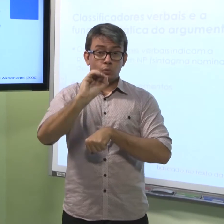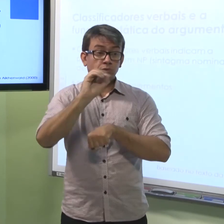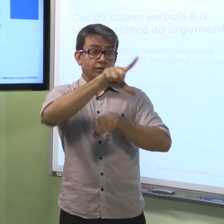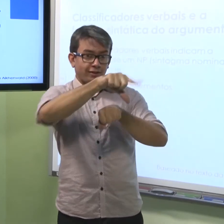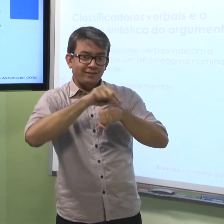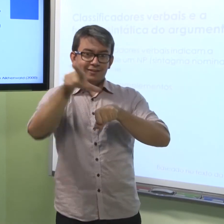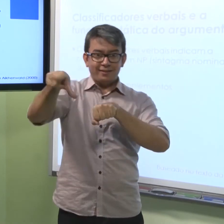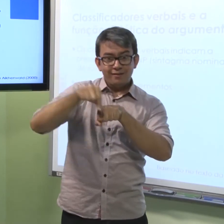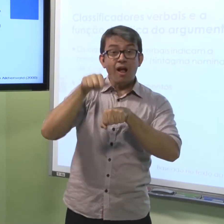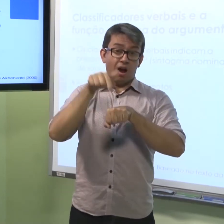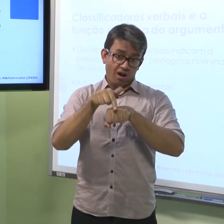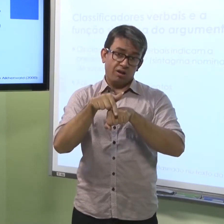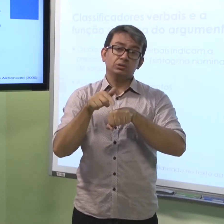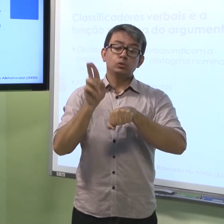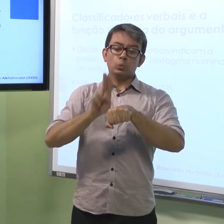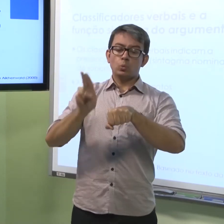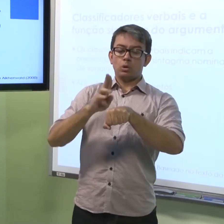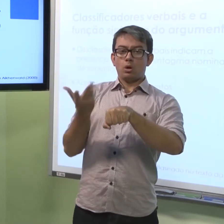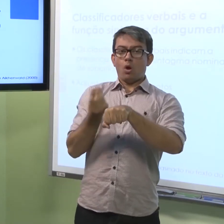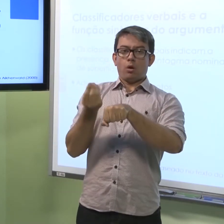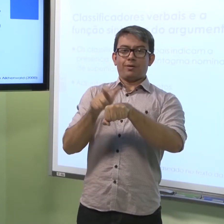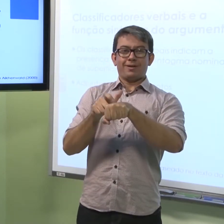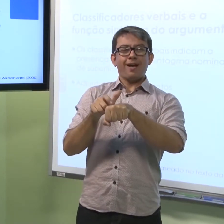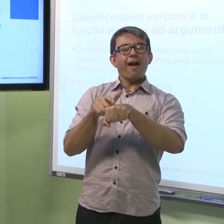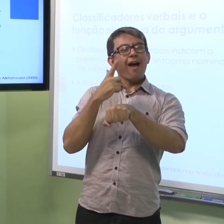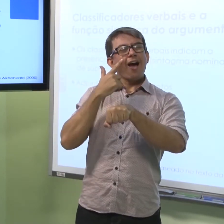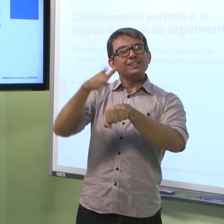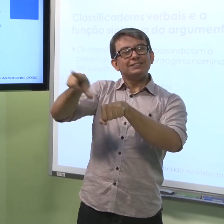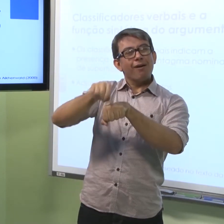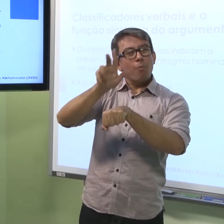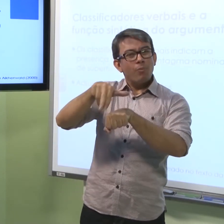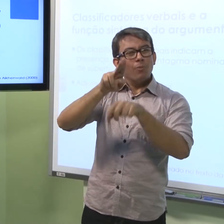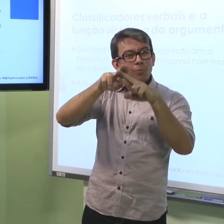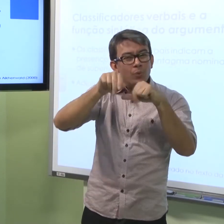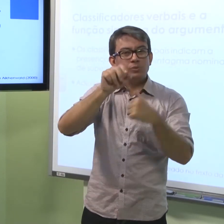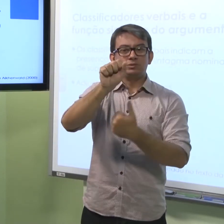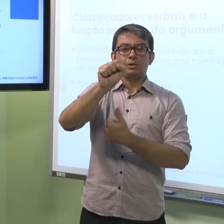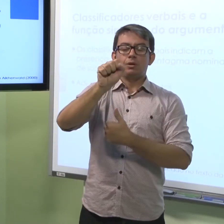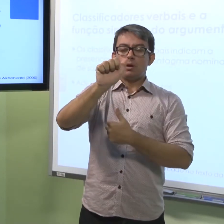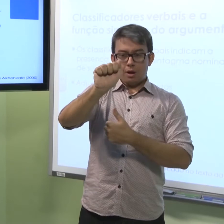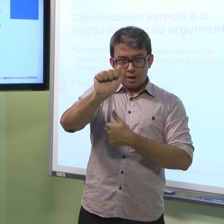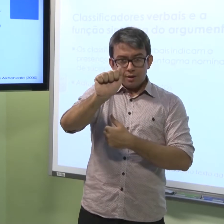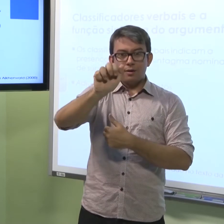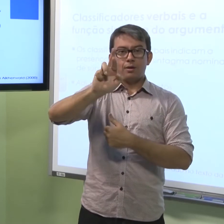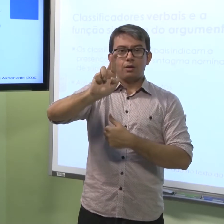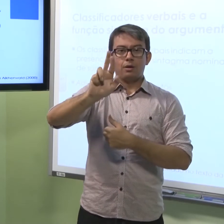Por isso que eles são chamados de argumentos, esse tipo de ligação.